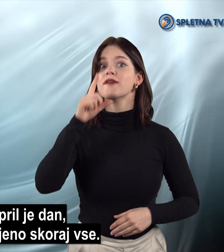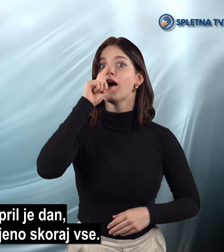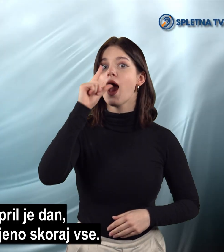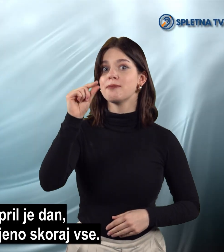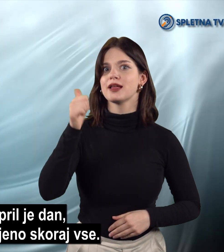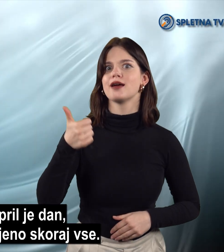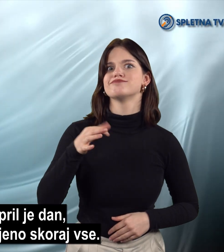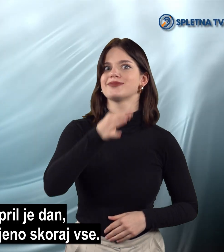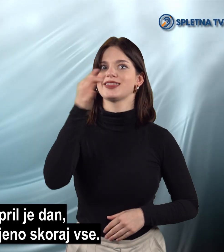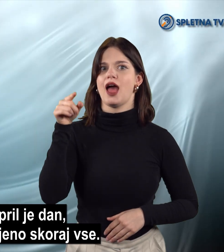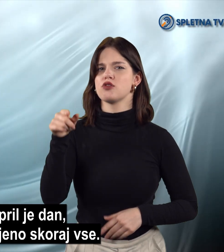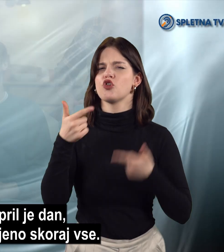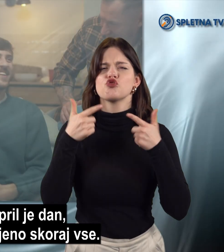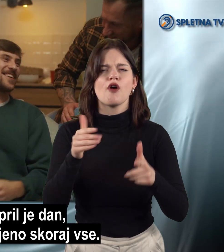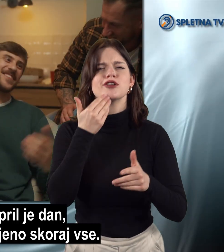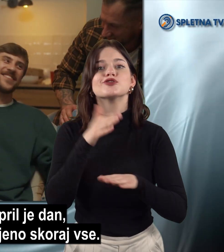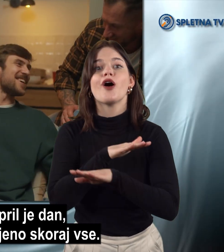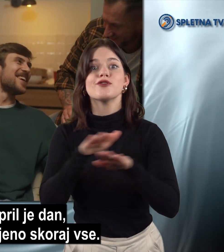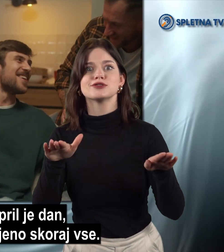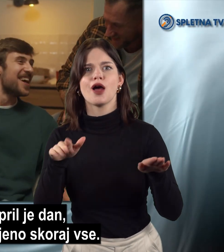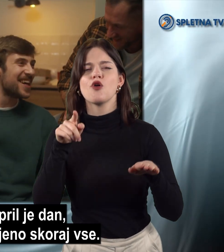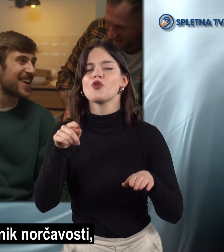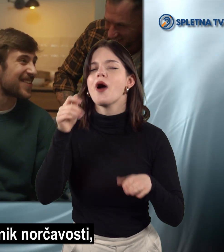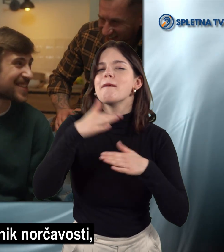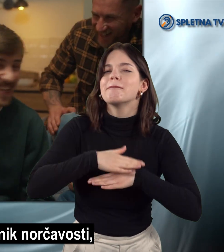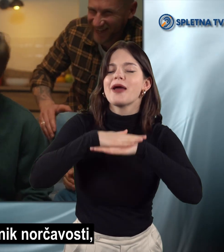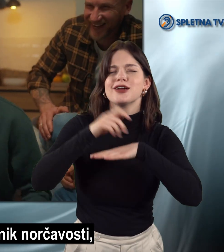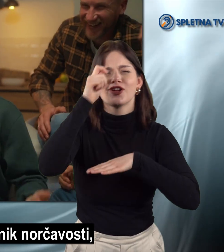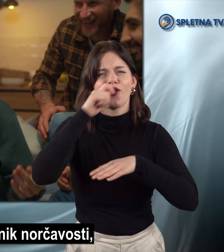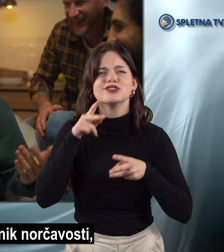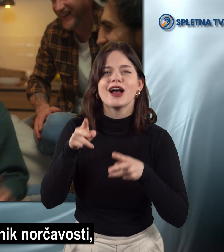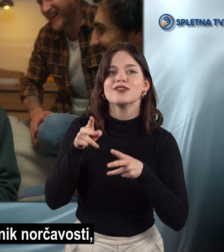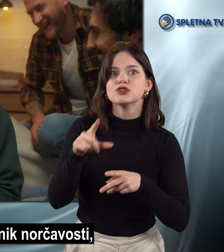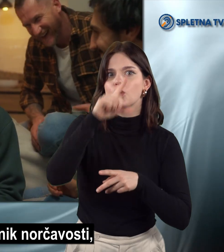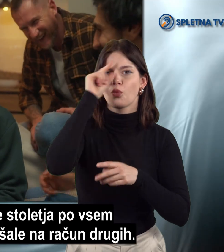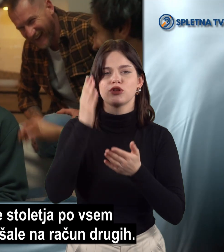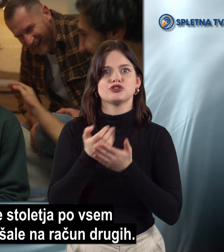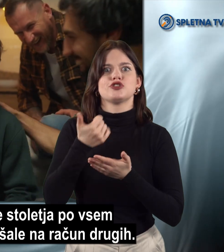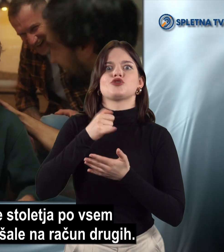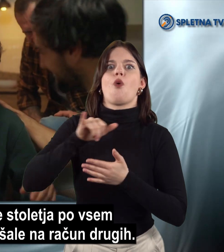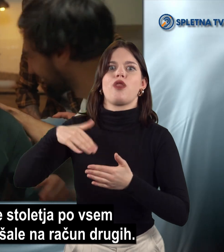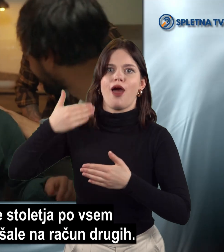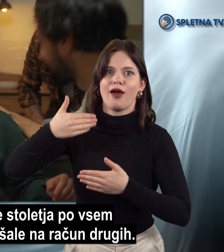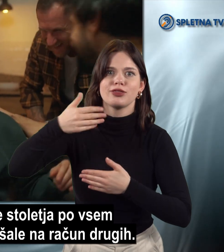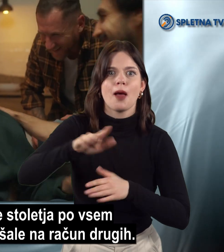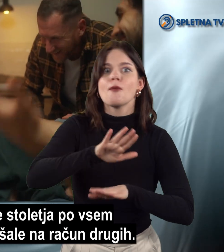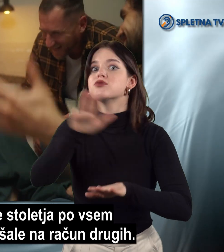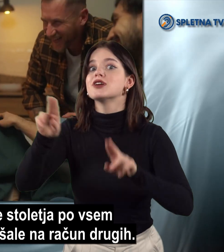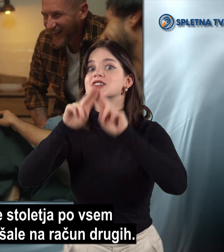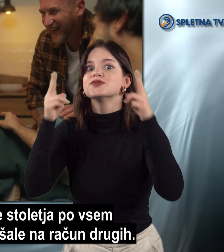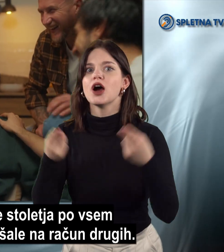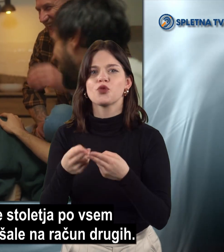1. april je dan, ko je dovoljeno skoraj vse. To je praznik norčavosti, ko si ljudje že stoletja po vsem